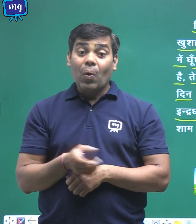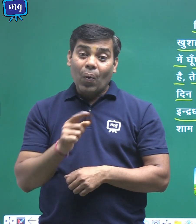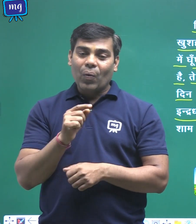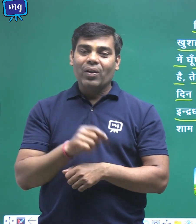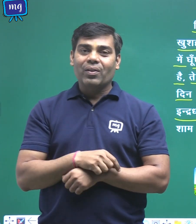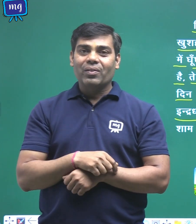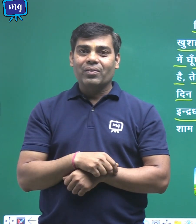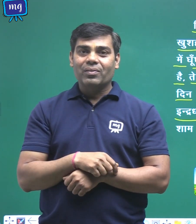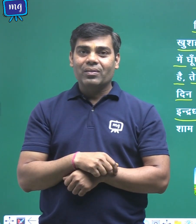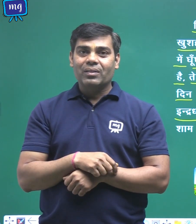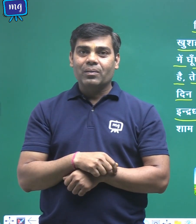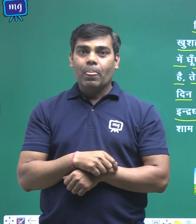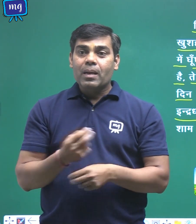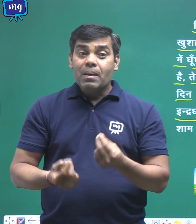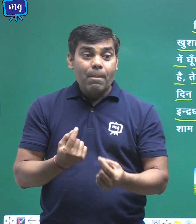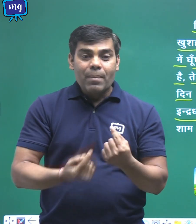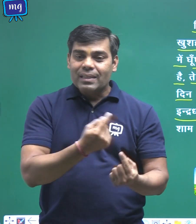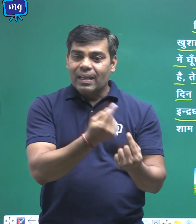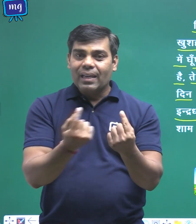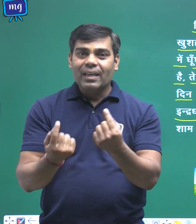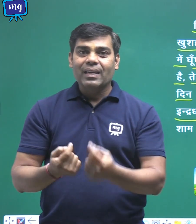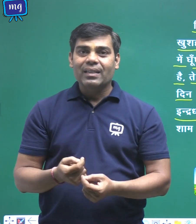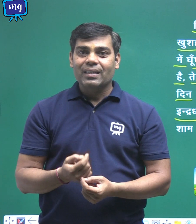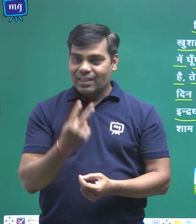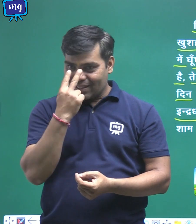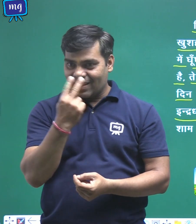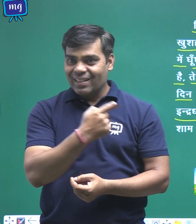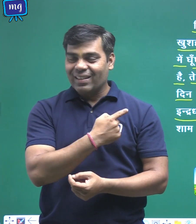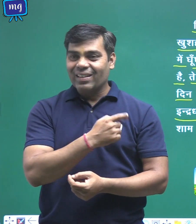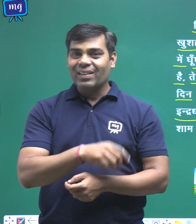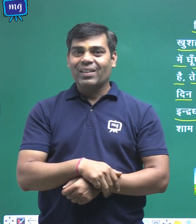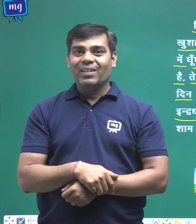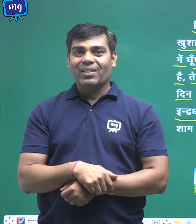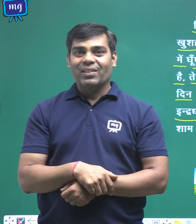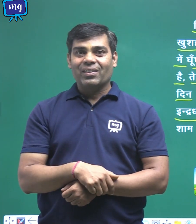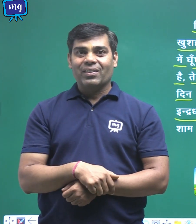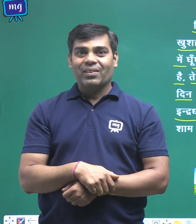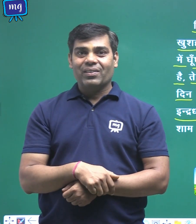और फसलें दिखाई दे रही है।